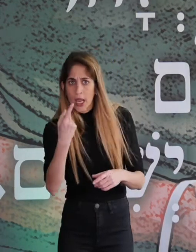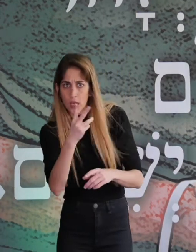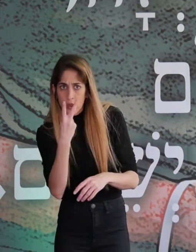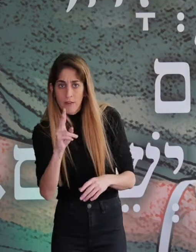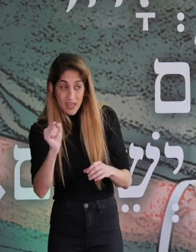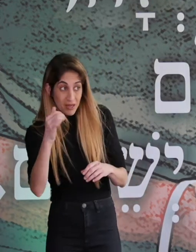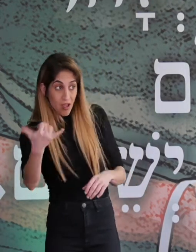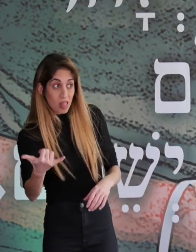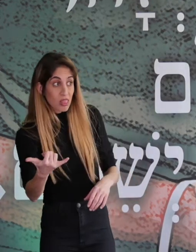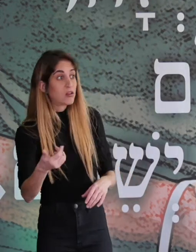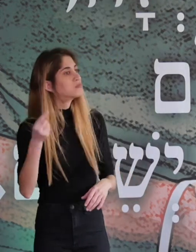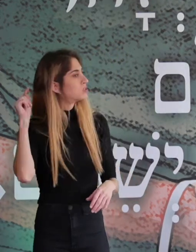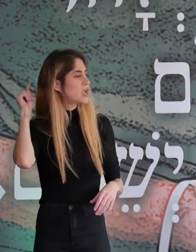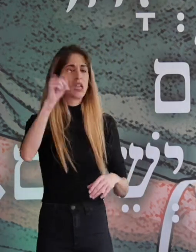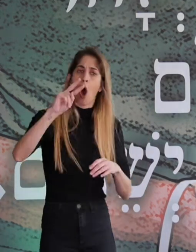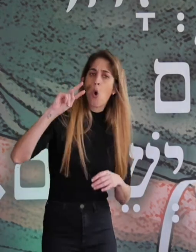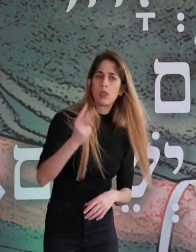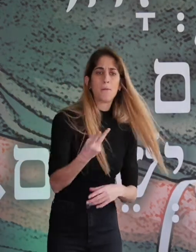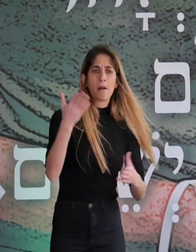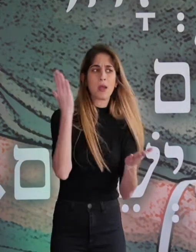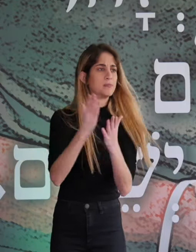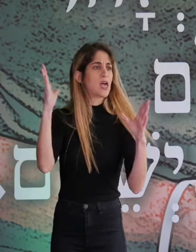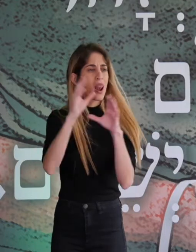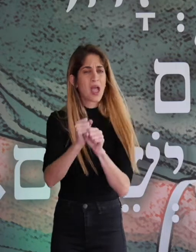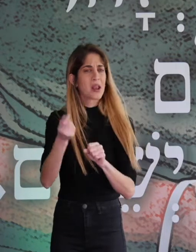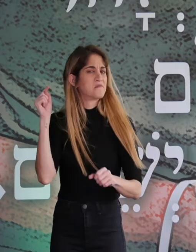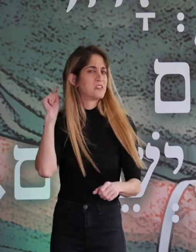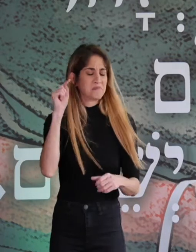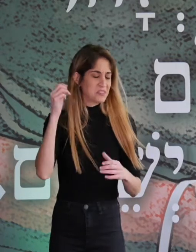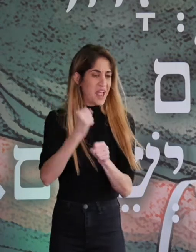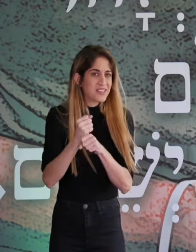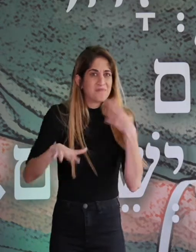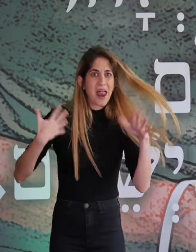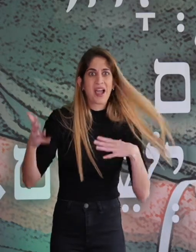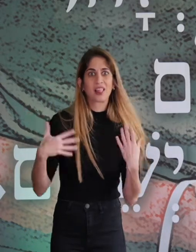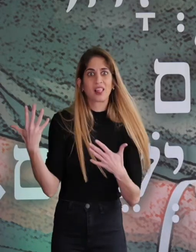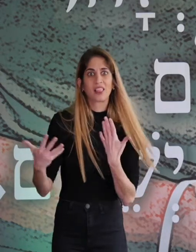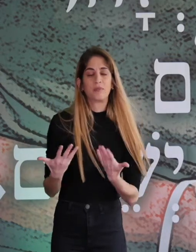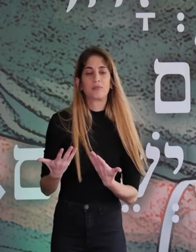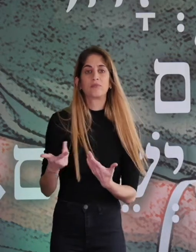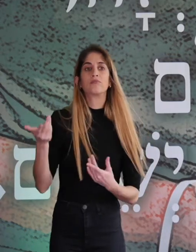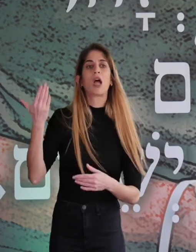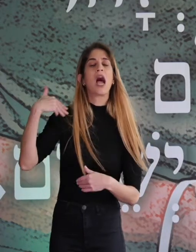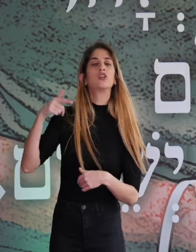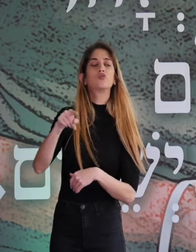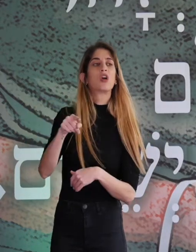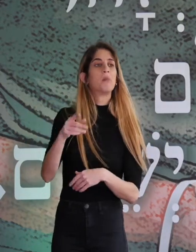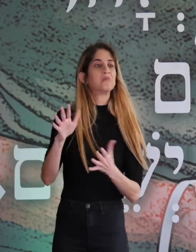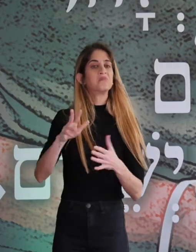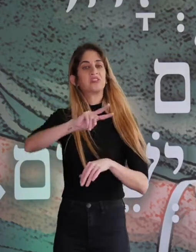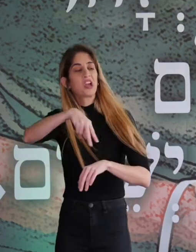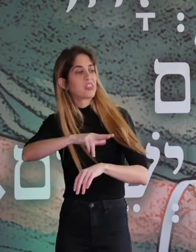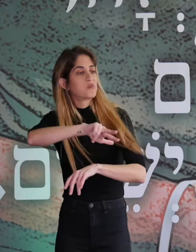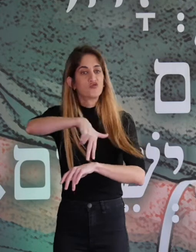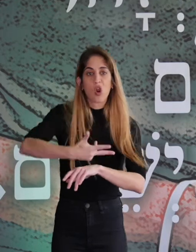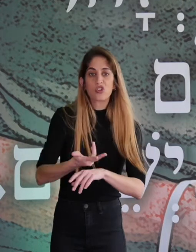אז אנחנו נבוא אליך עוד פעם באמצע הלילה ונעשה לך בלגן. היינו שם שעתיים, שלוש, לא